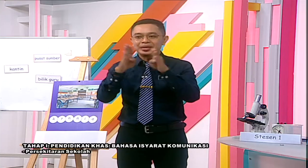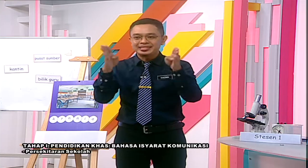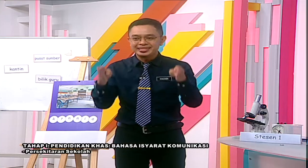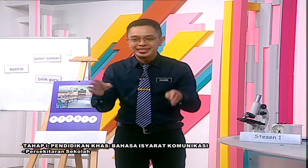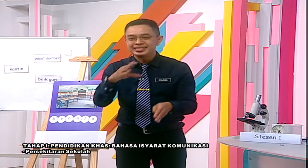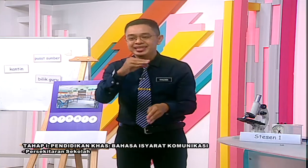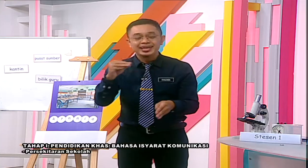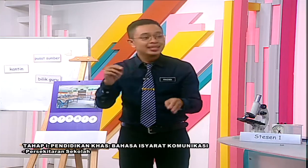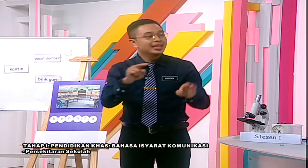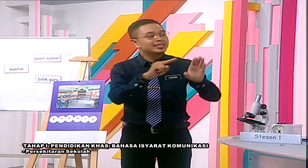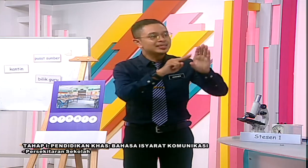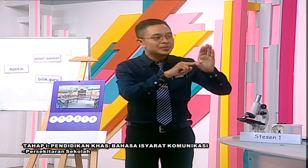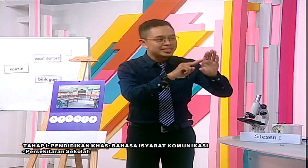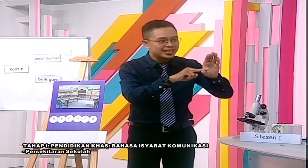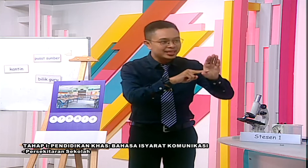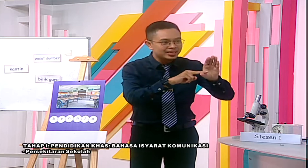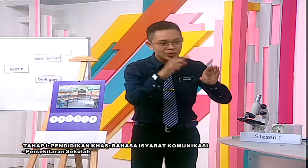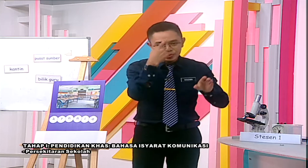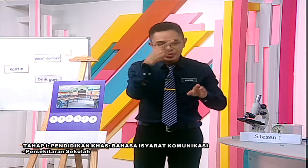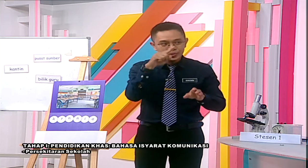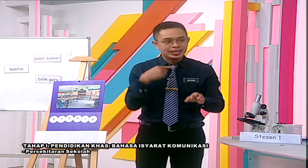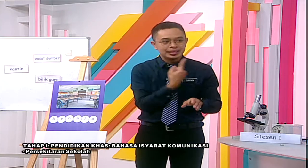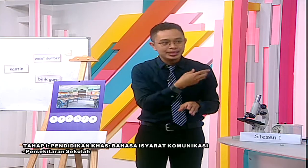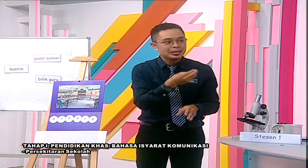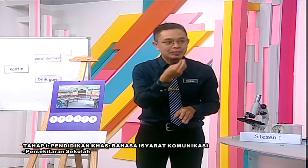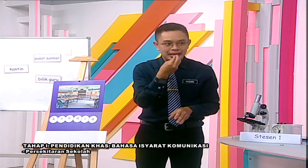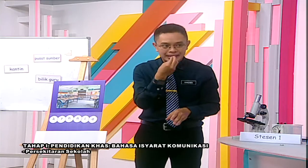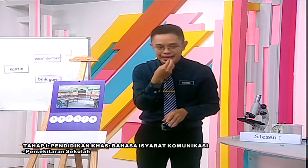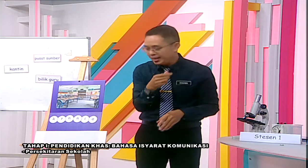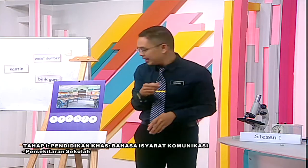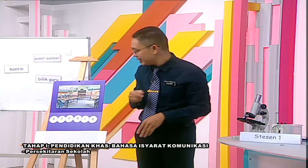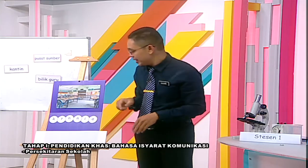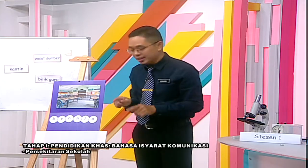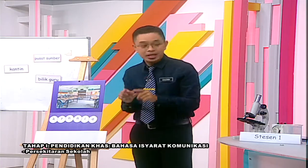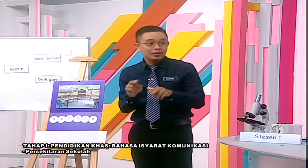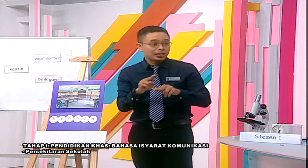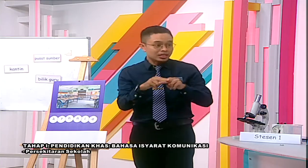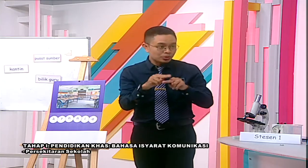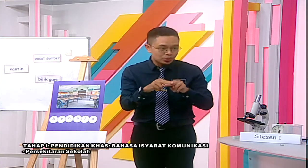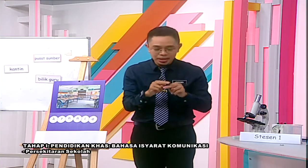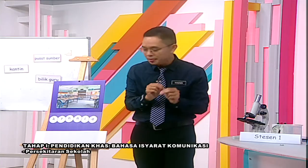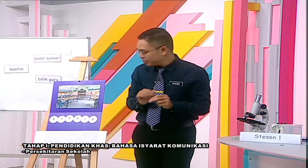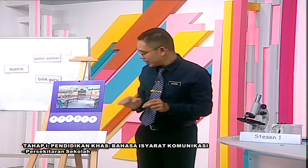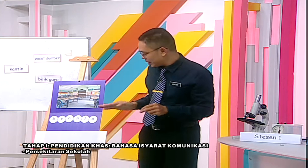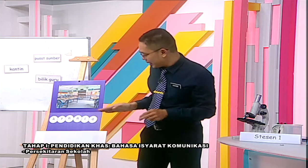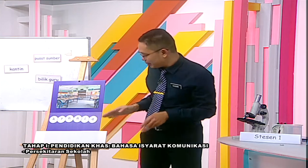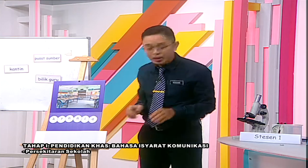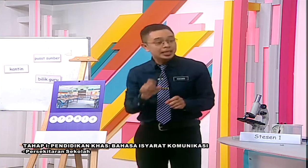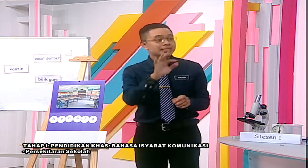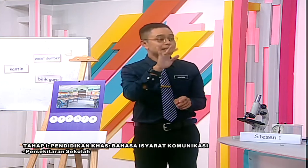meja dengan kerusi untuk kita makan. Okey, tempat kita duduk eh. Okey, boleh eja